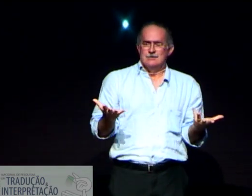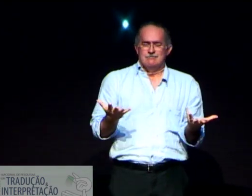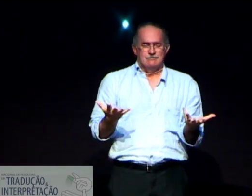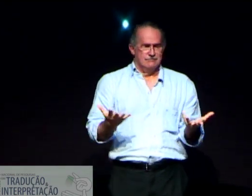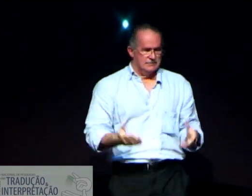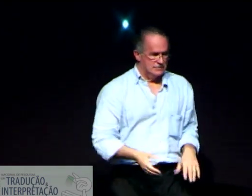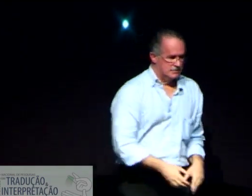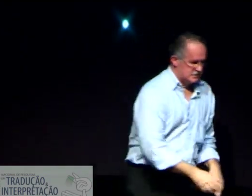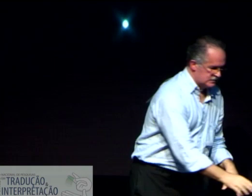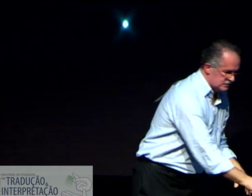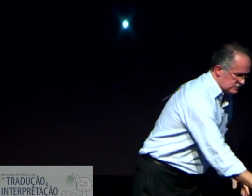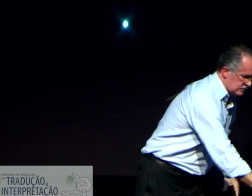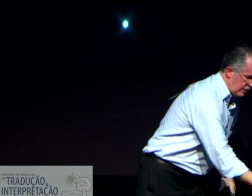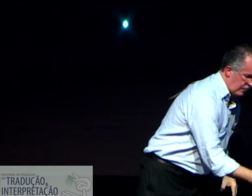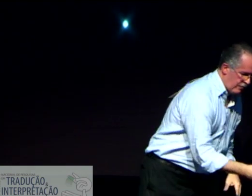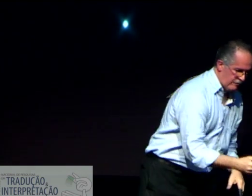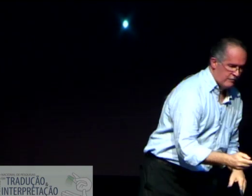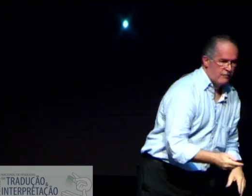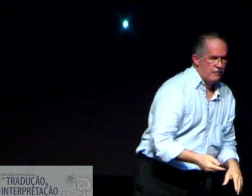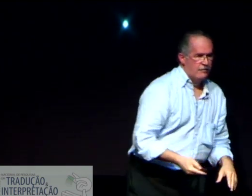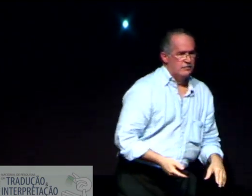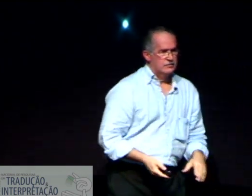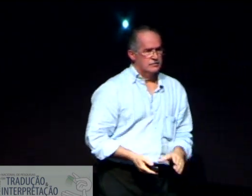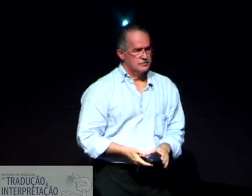em que ocorre durante o processo de interpretação.